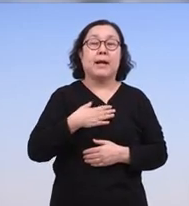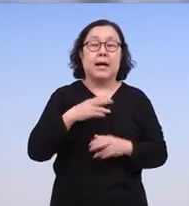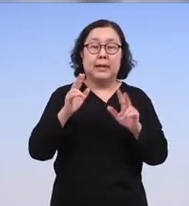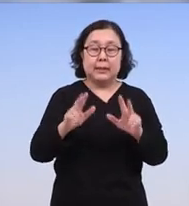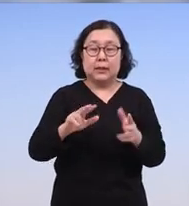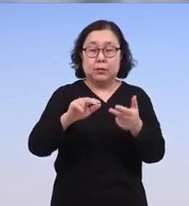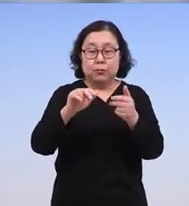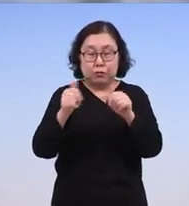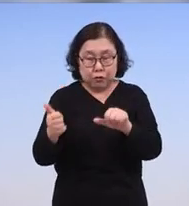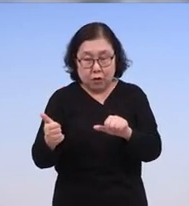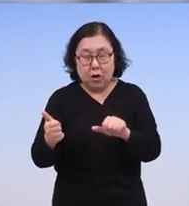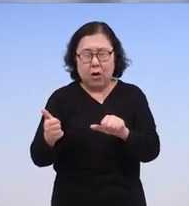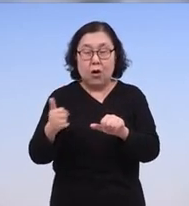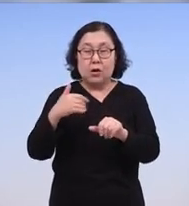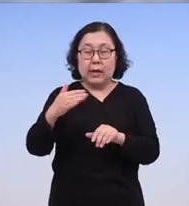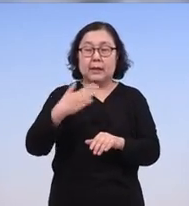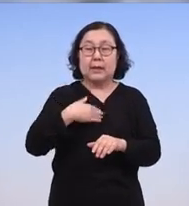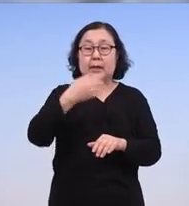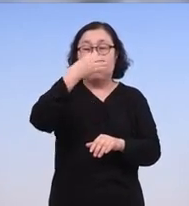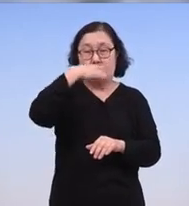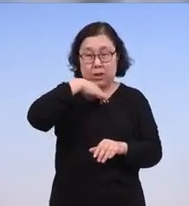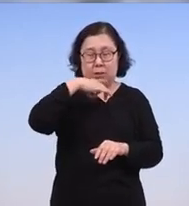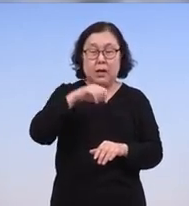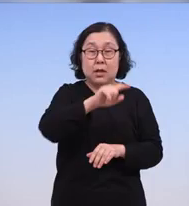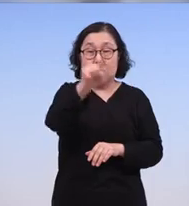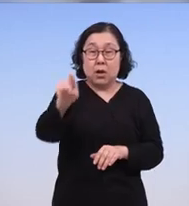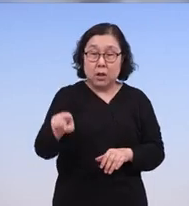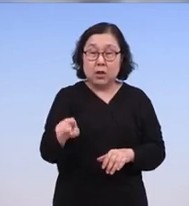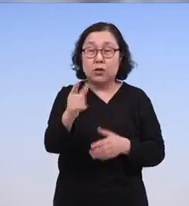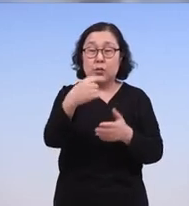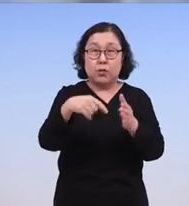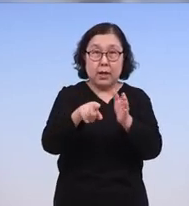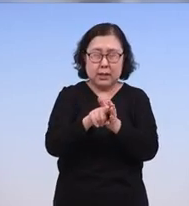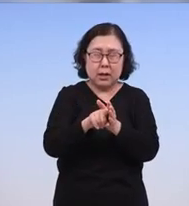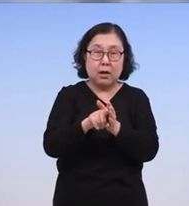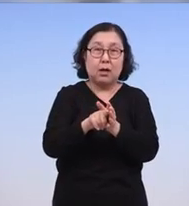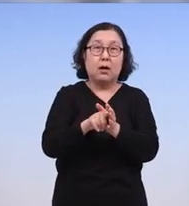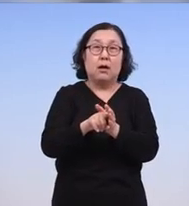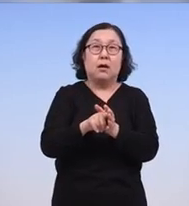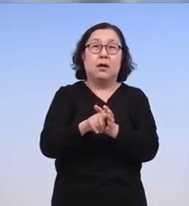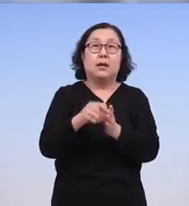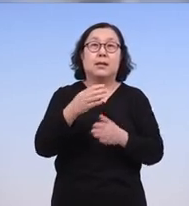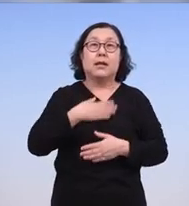보면은 내가 지금 바로 죽어 하나님 곁에 가는 게 내겐 유익하지만 너희들을 위해서